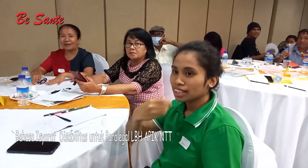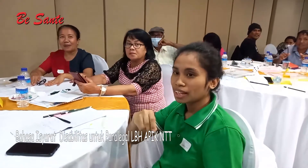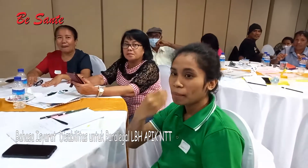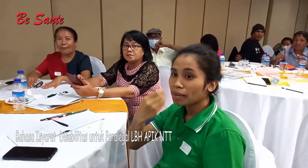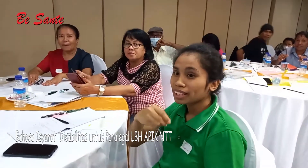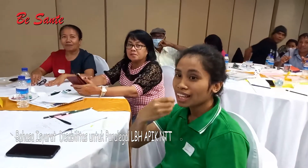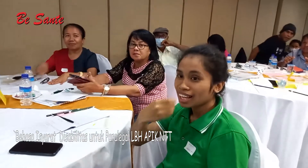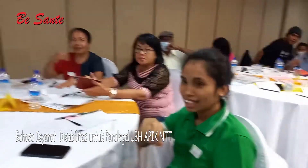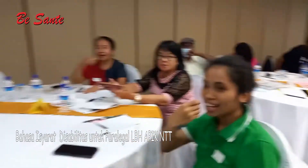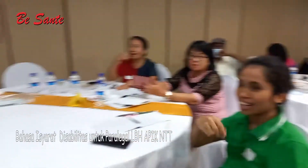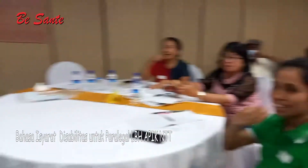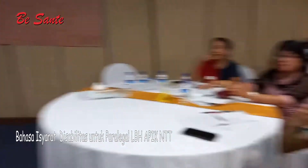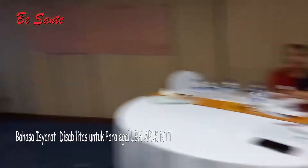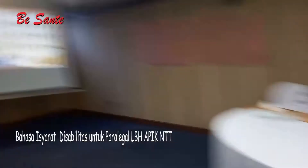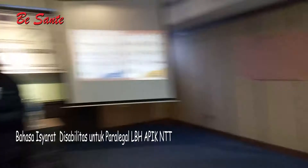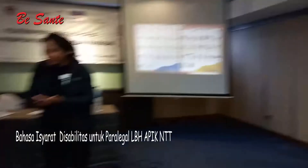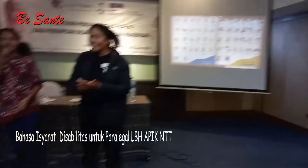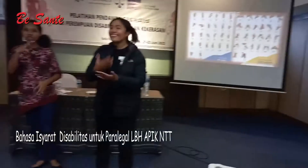begini. Terima kasih.